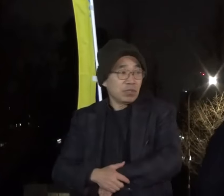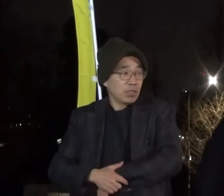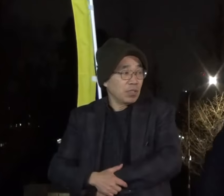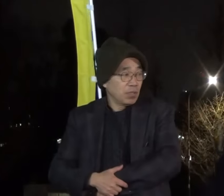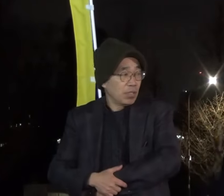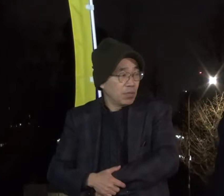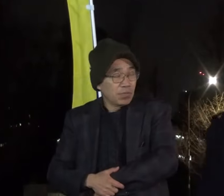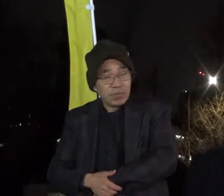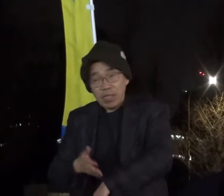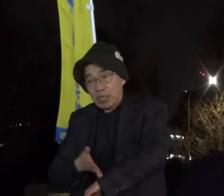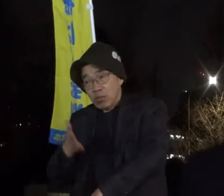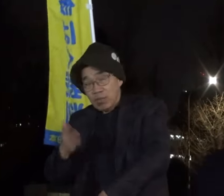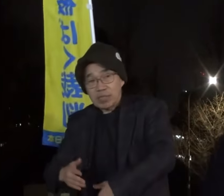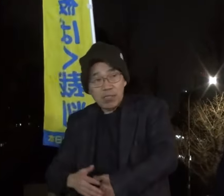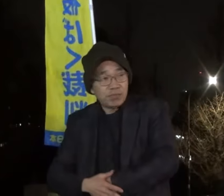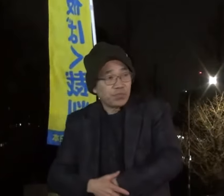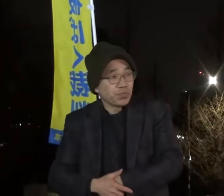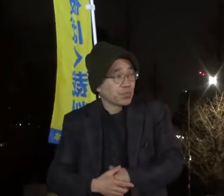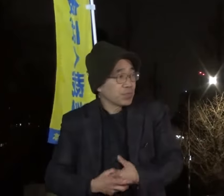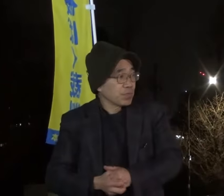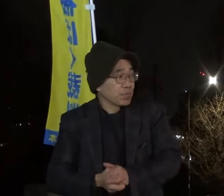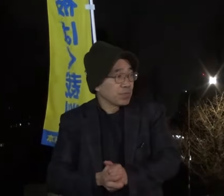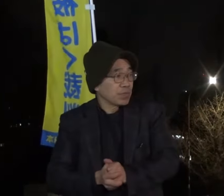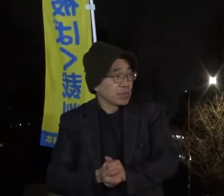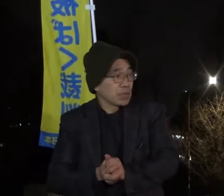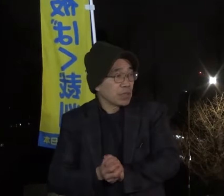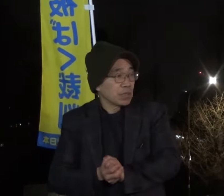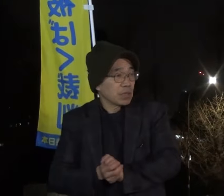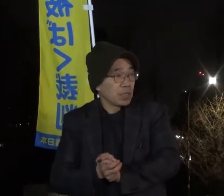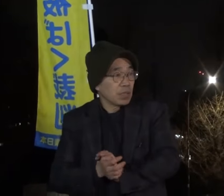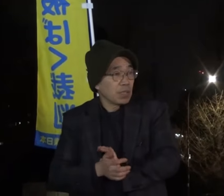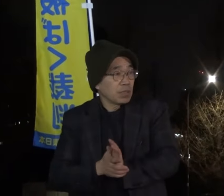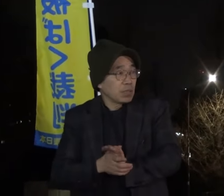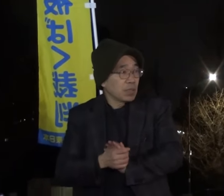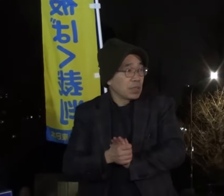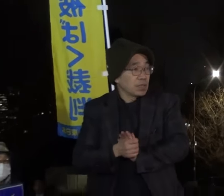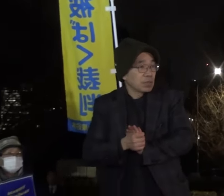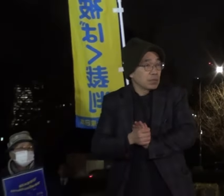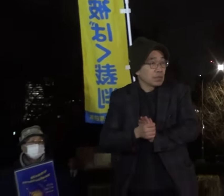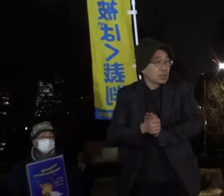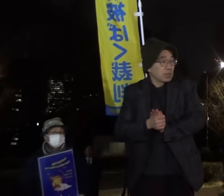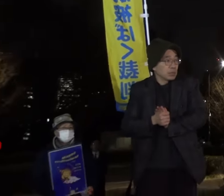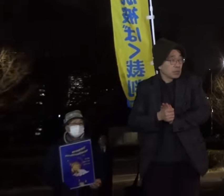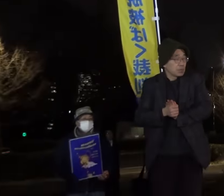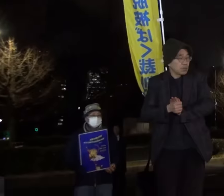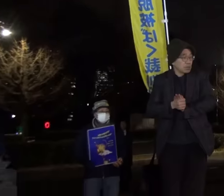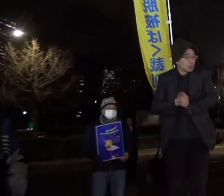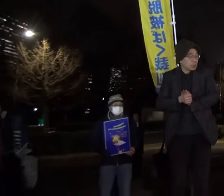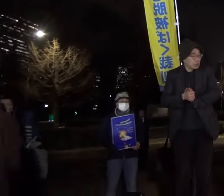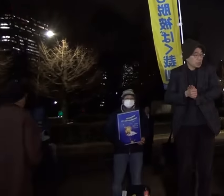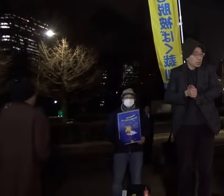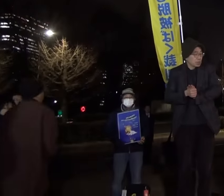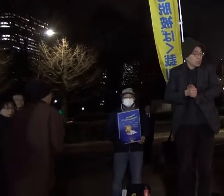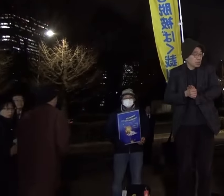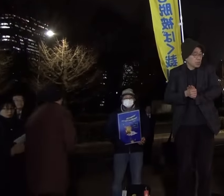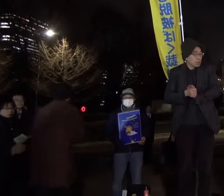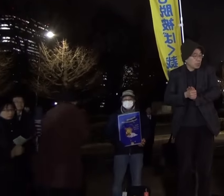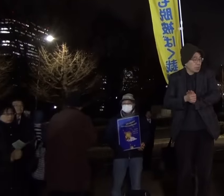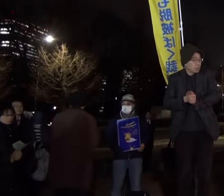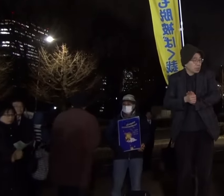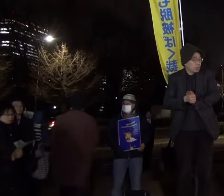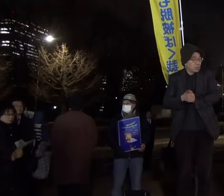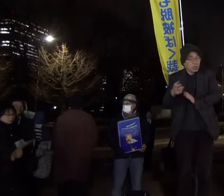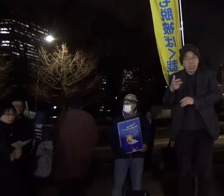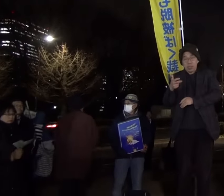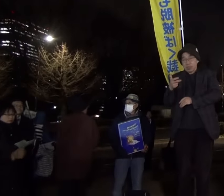はい、ありがとうございます。ではお願いします。はい、あ、じゃあ次郎さん、は